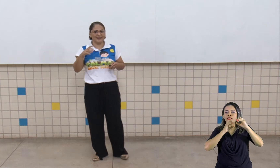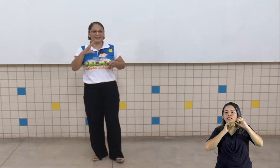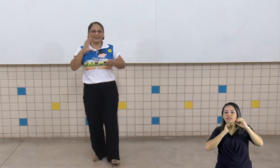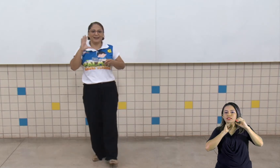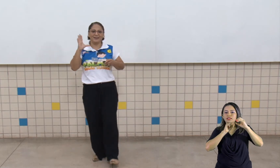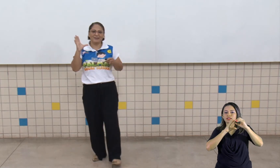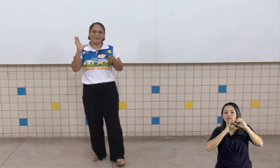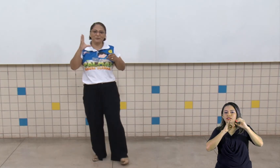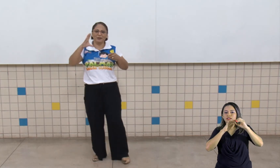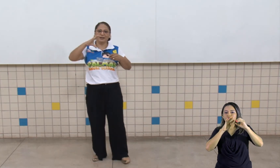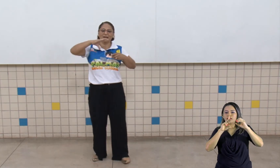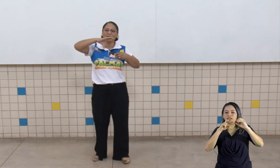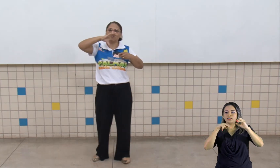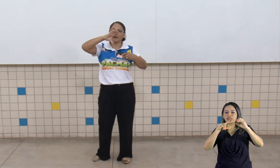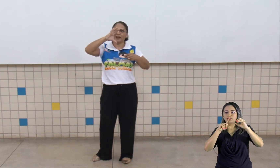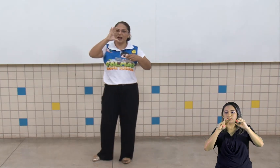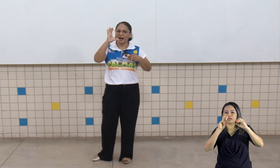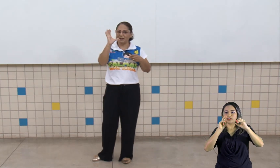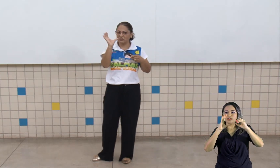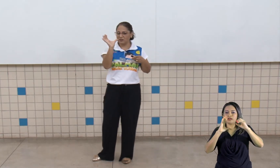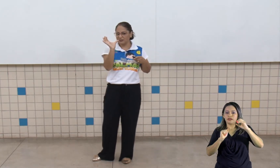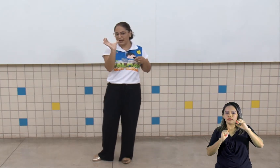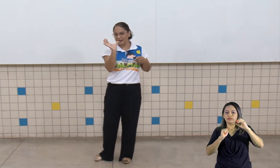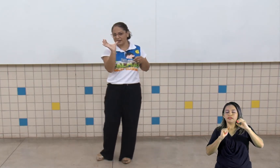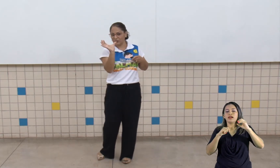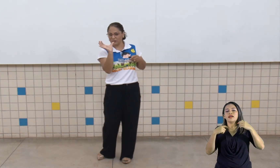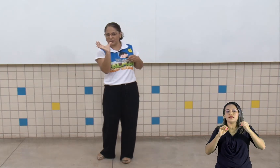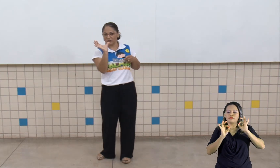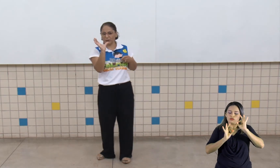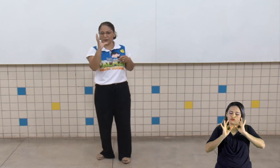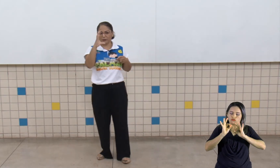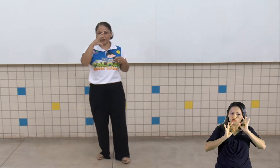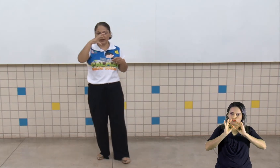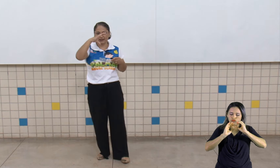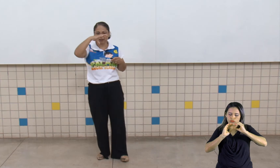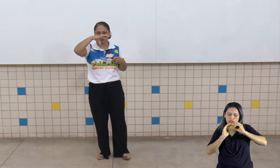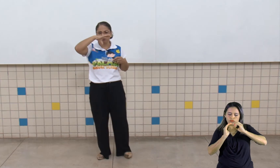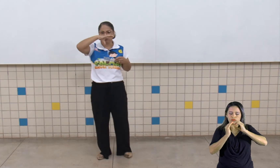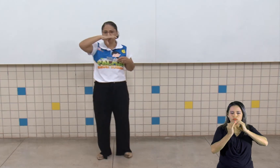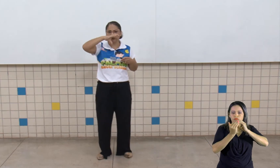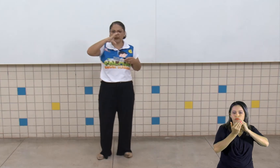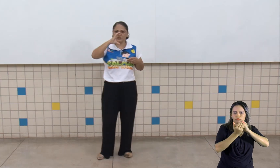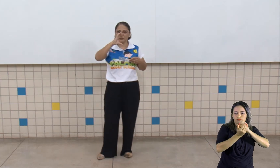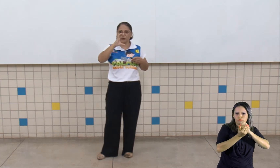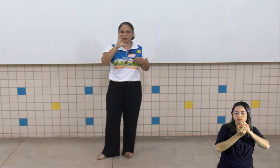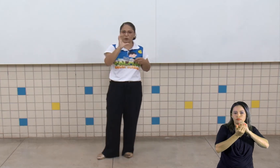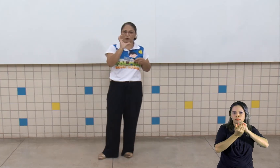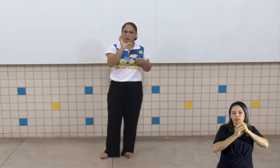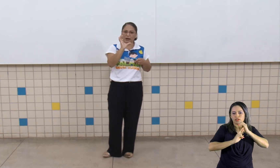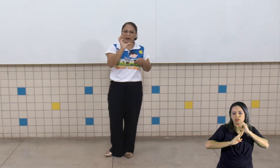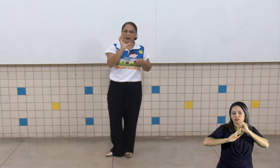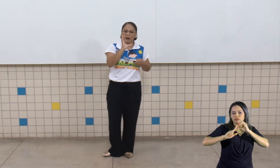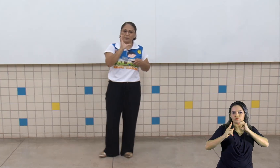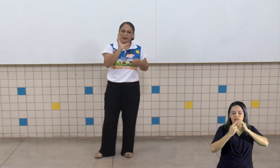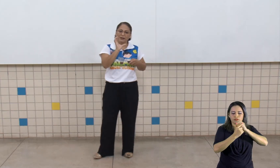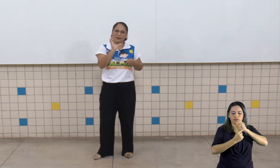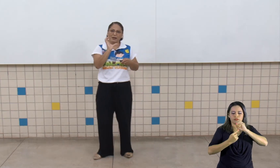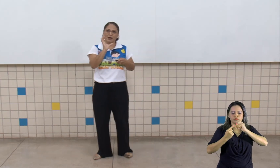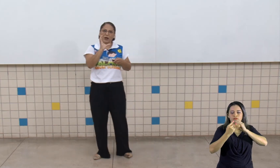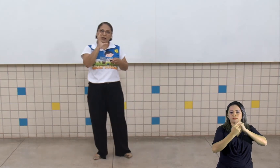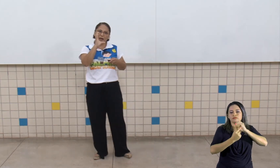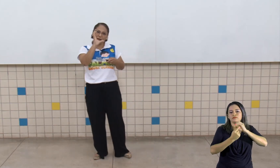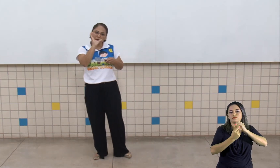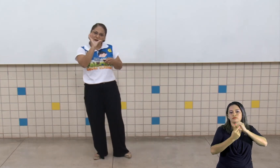cilíndrica, que ela vai o quê? Vai ajustar essa curvatura menor, essa diferença do meu globo ocular, para